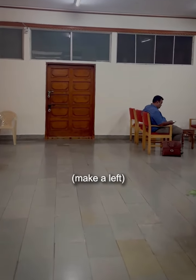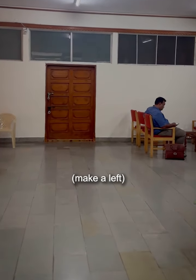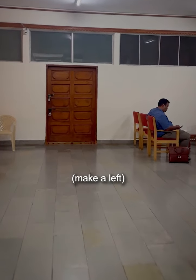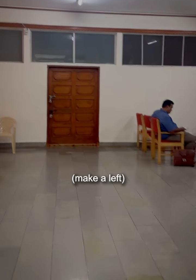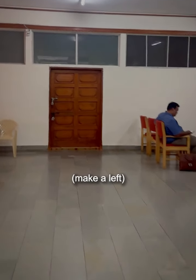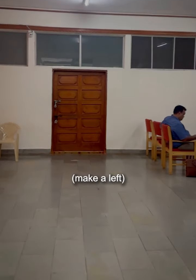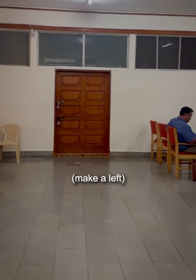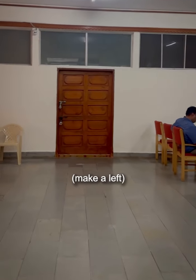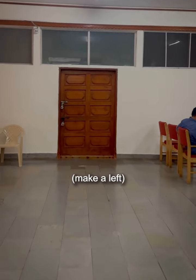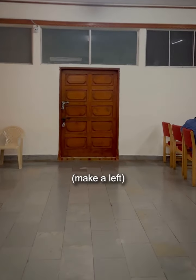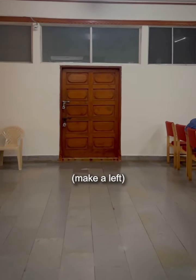बाएं मुड़िए।